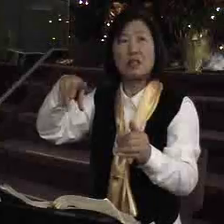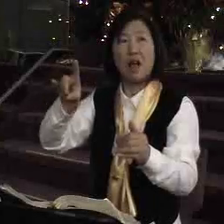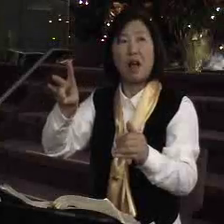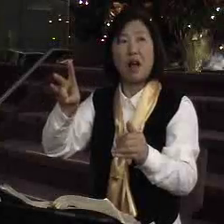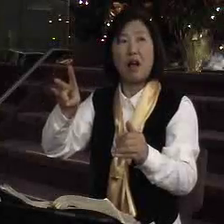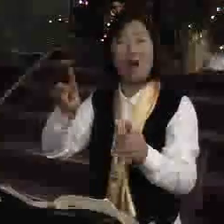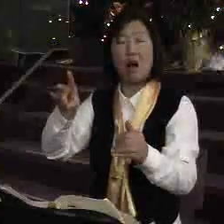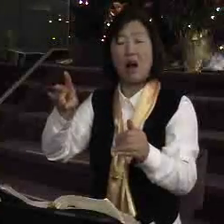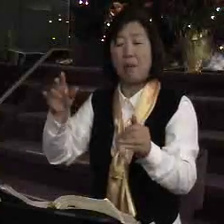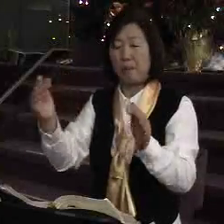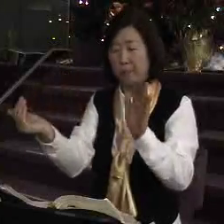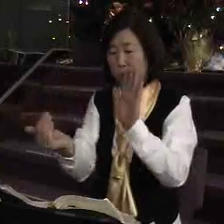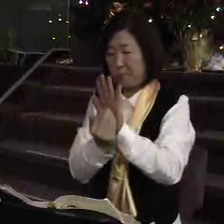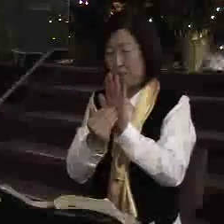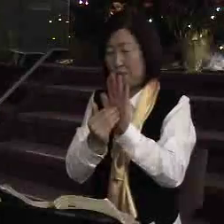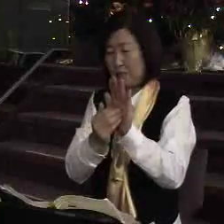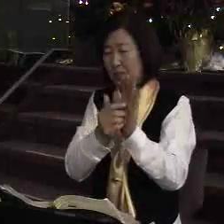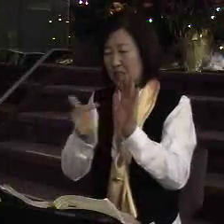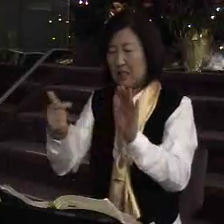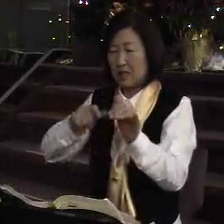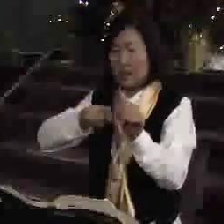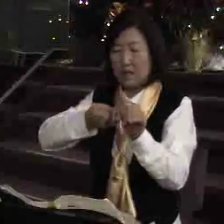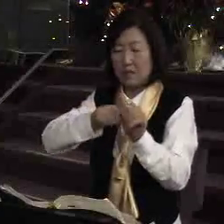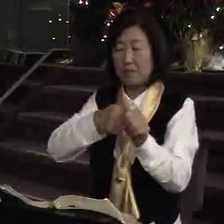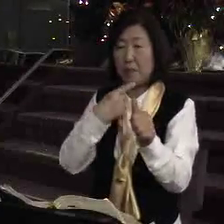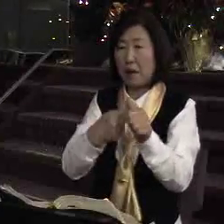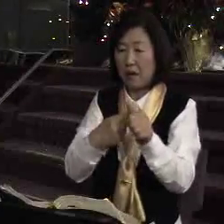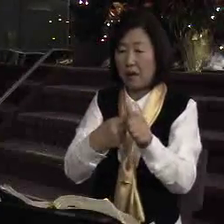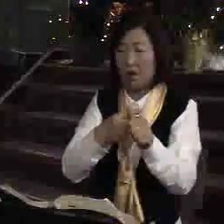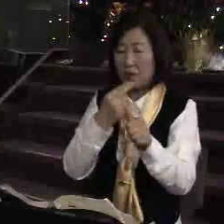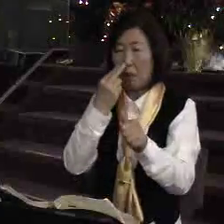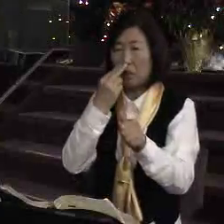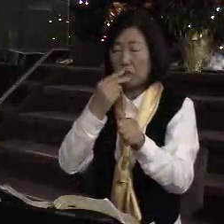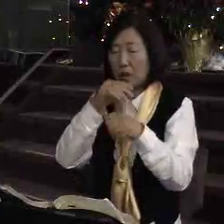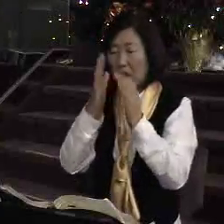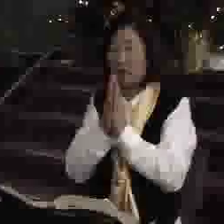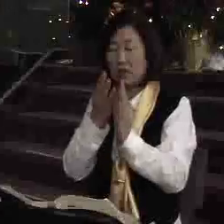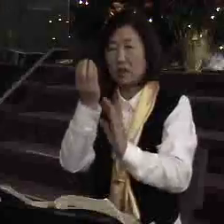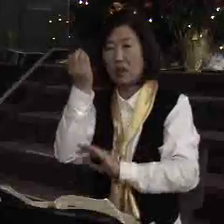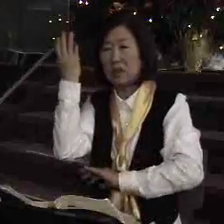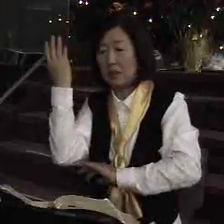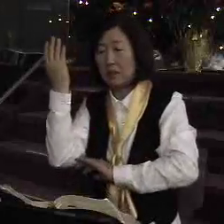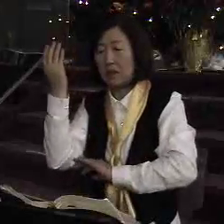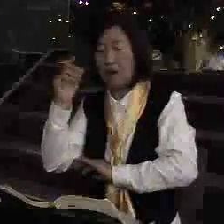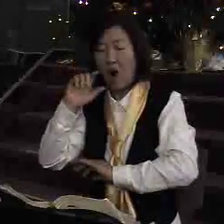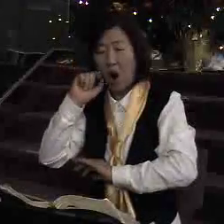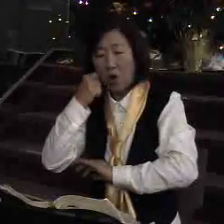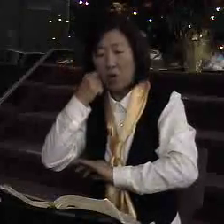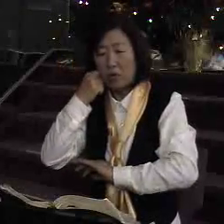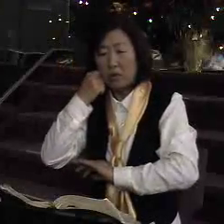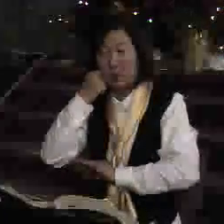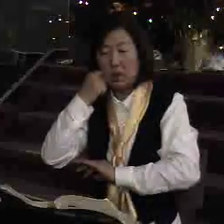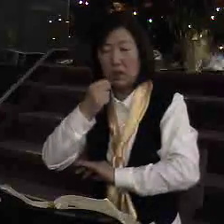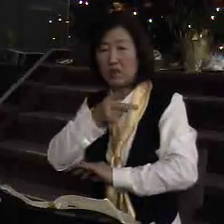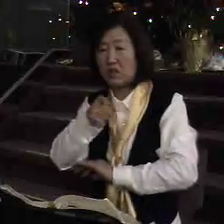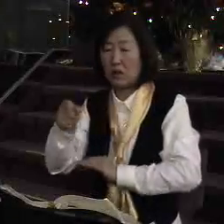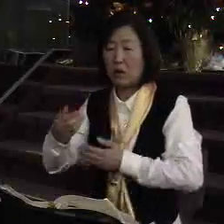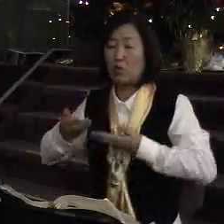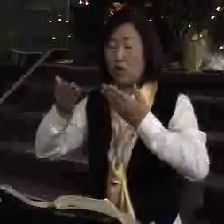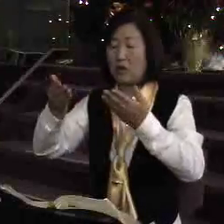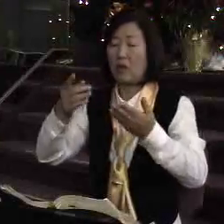심지어는 큰 핍박과 목숨까지 잃을 수 있는 어려움이 그들에게 주어졌던